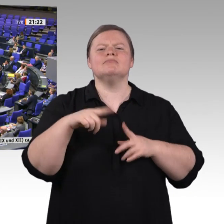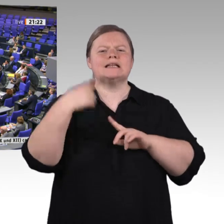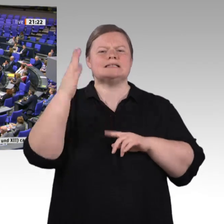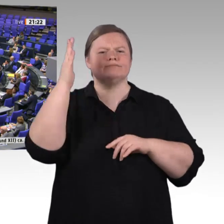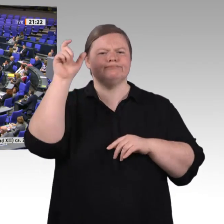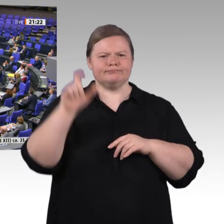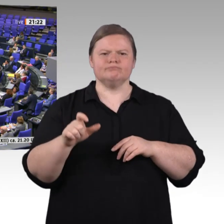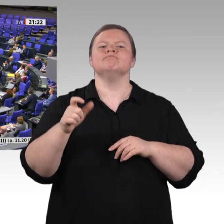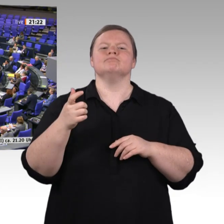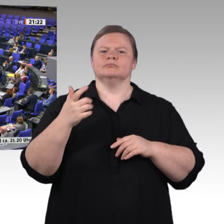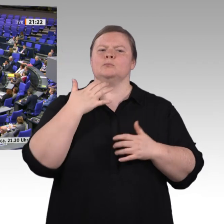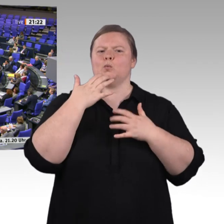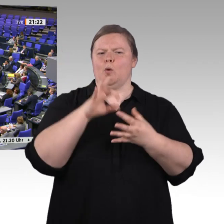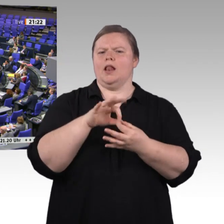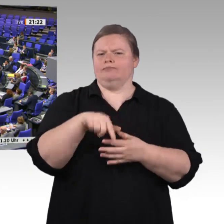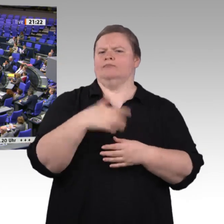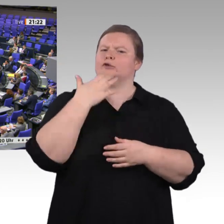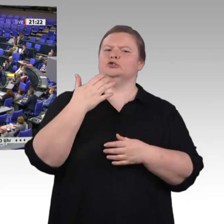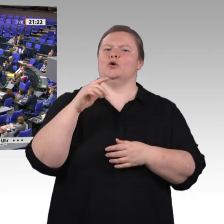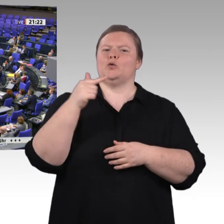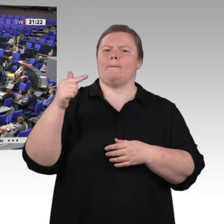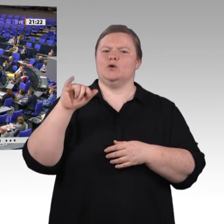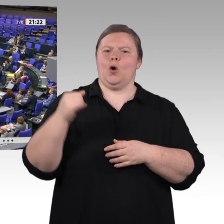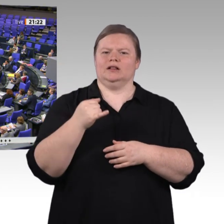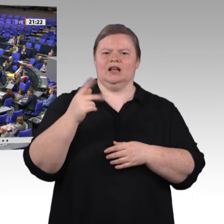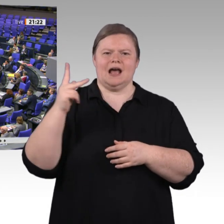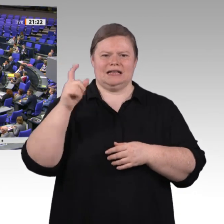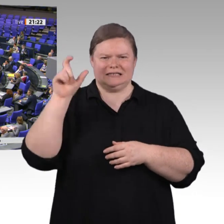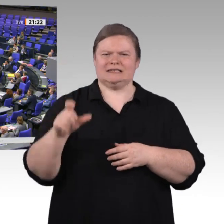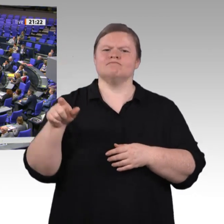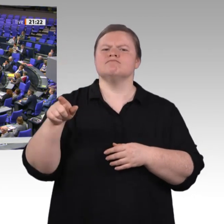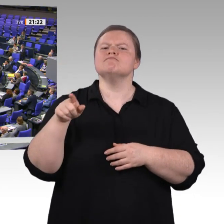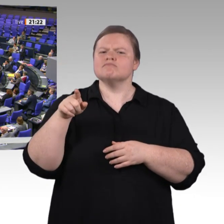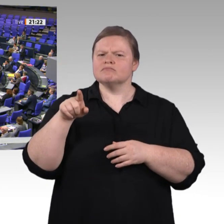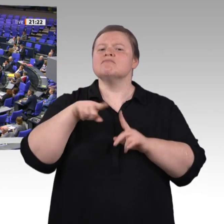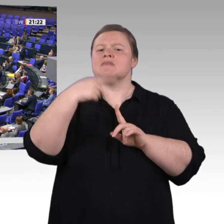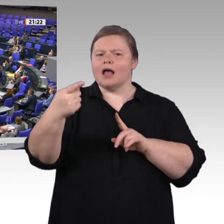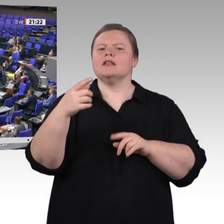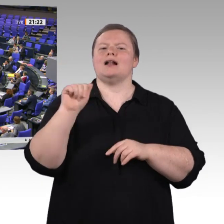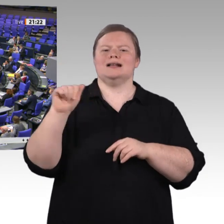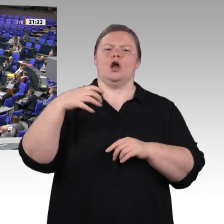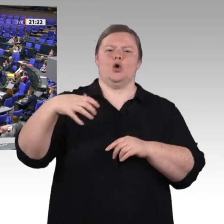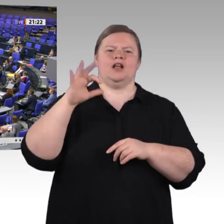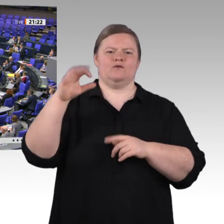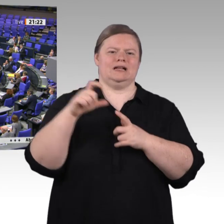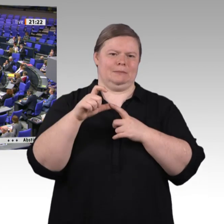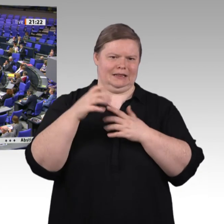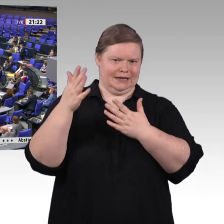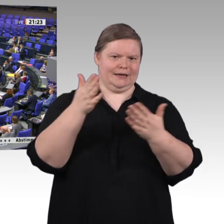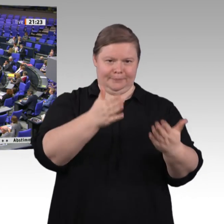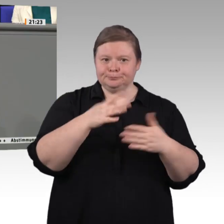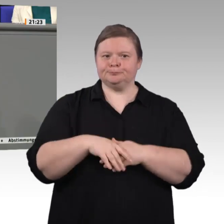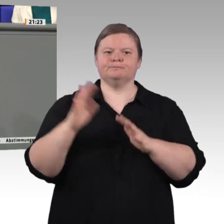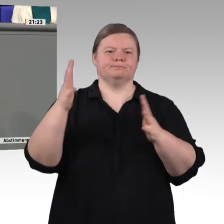Sehr geehrte Frau Präsidentin, liebe Kolleginnen und Kollegen, ich möchte noch mal zurückkommen auf 10 Jahre